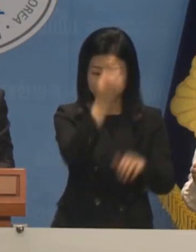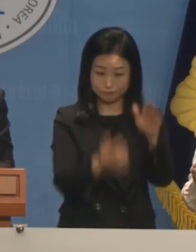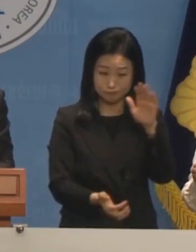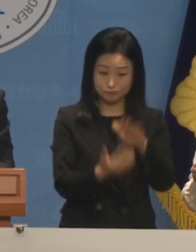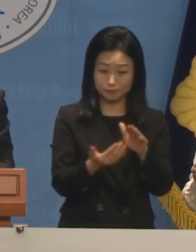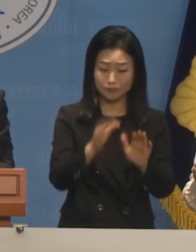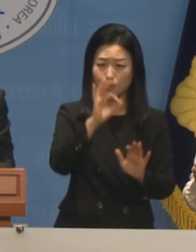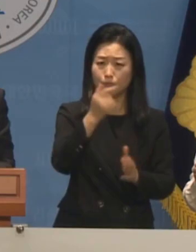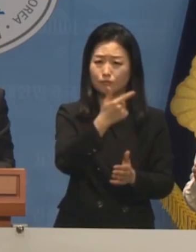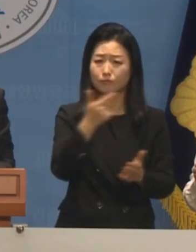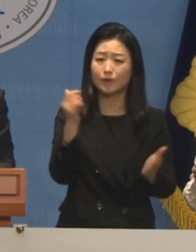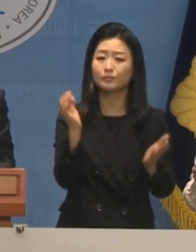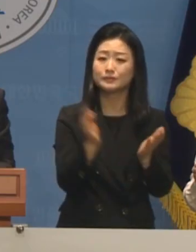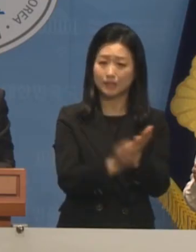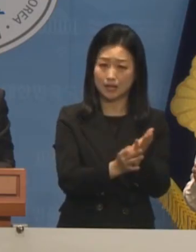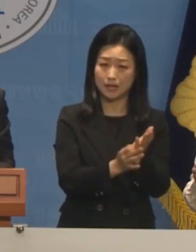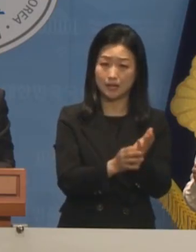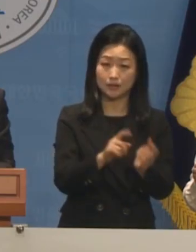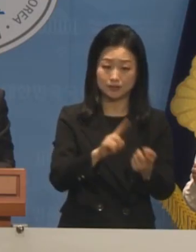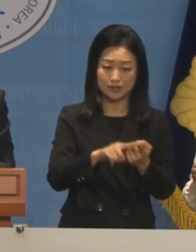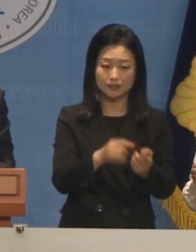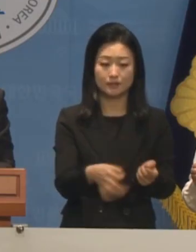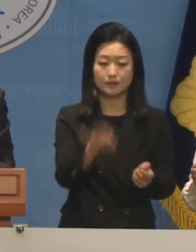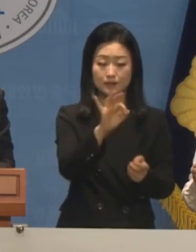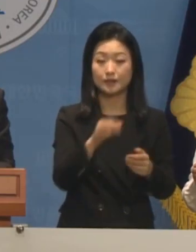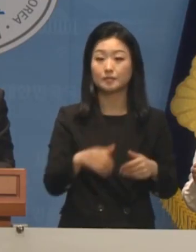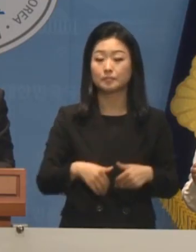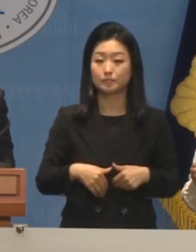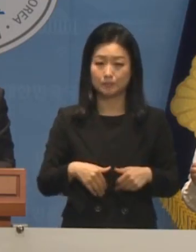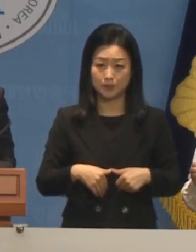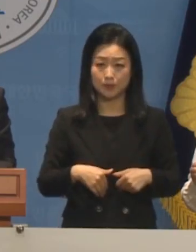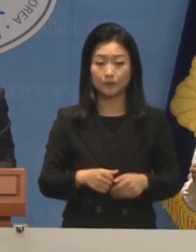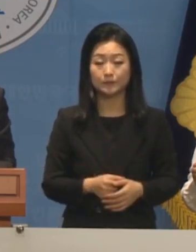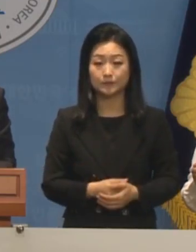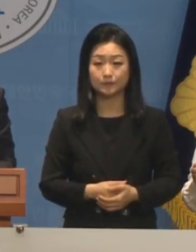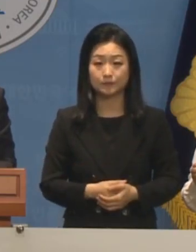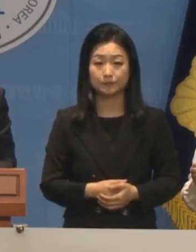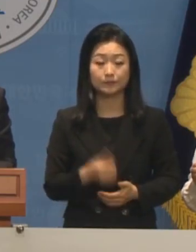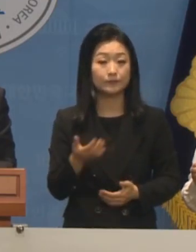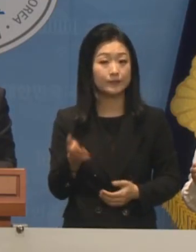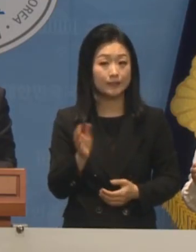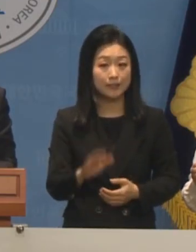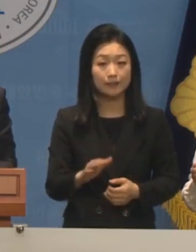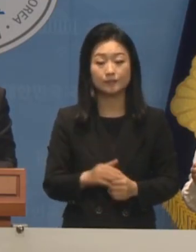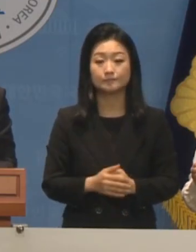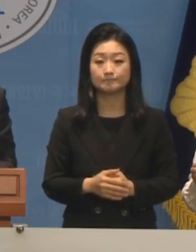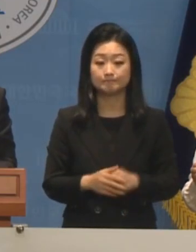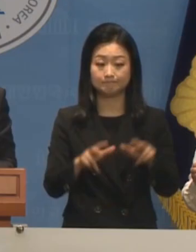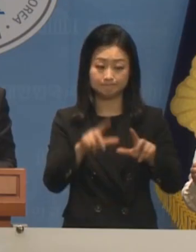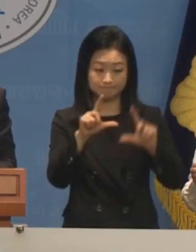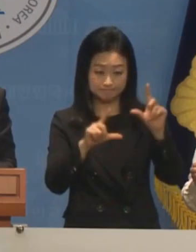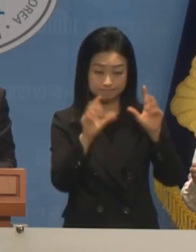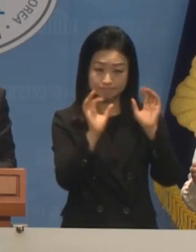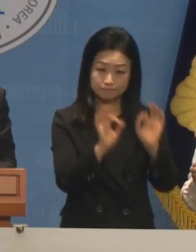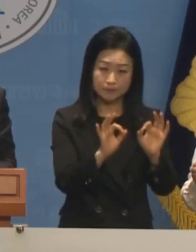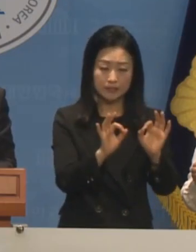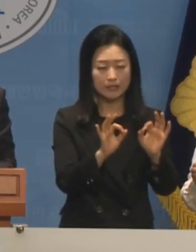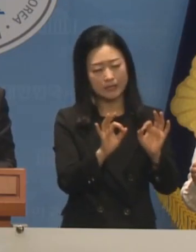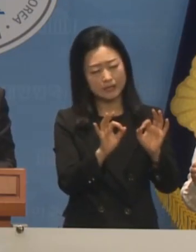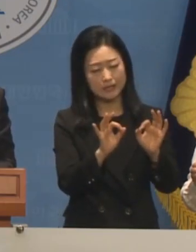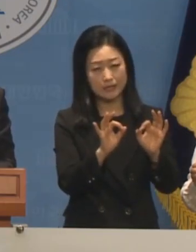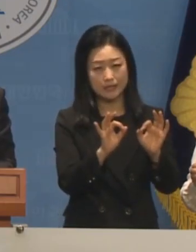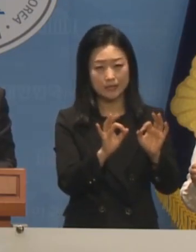임금 수준은 재 고려될 필요가 있어 보입니다 그럼에도 불구하고 현실은 비합리적이고